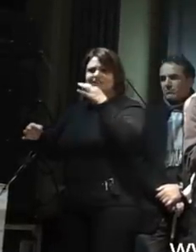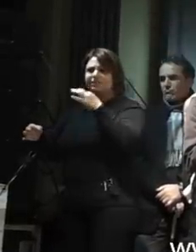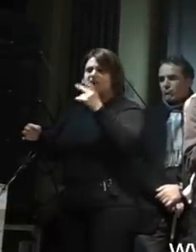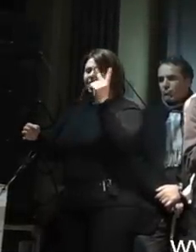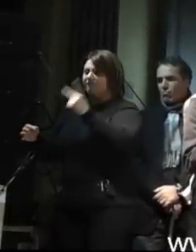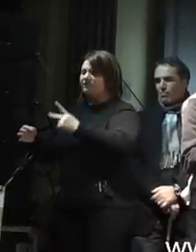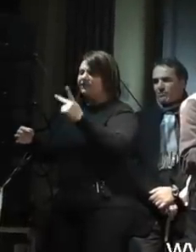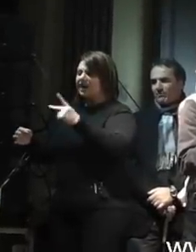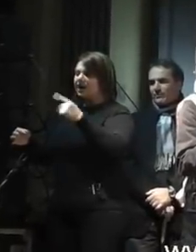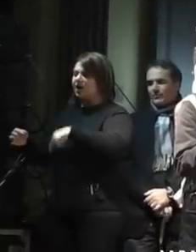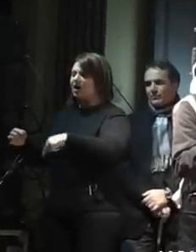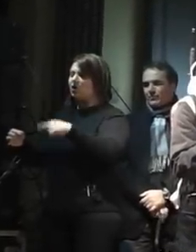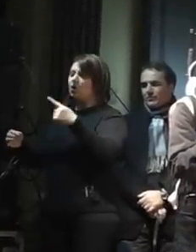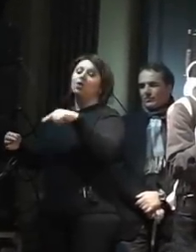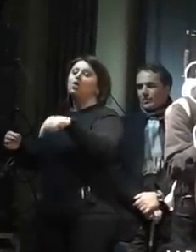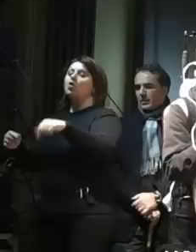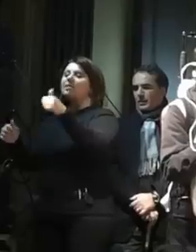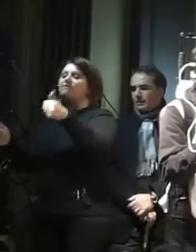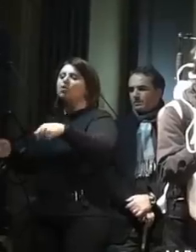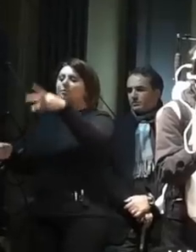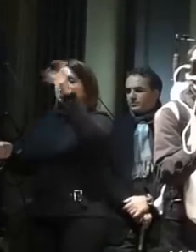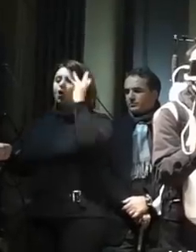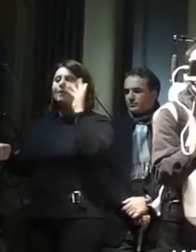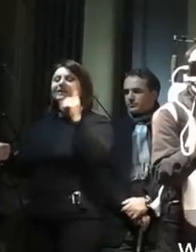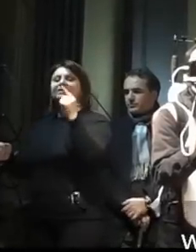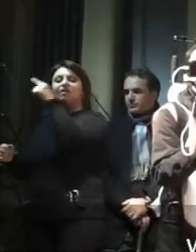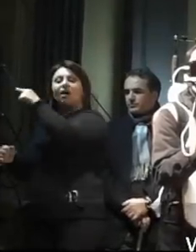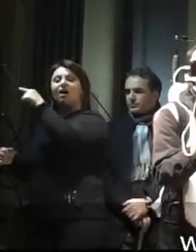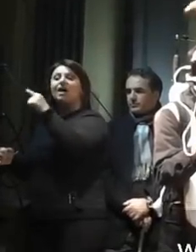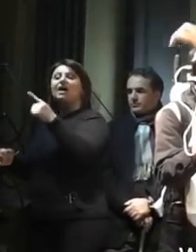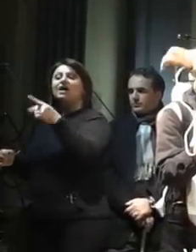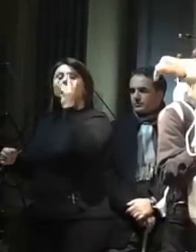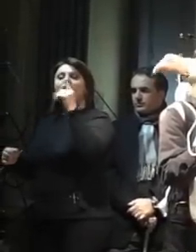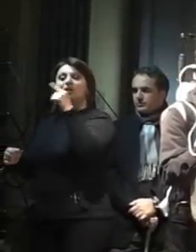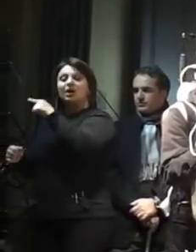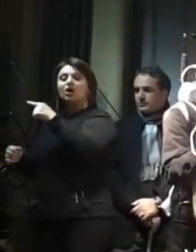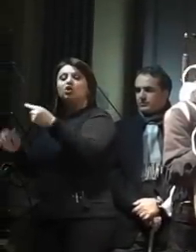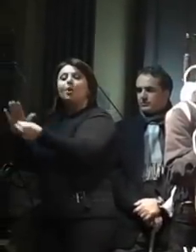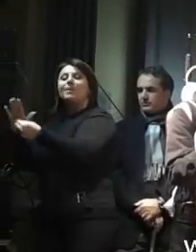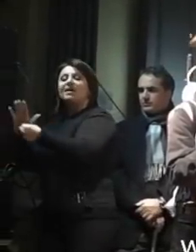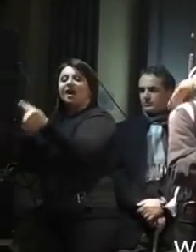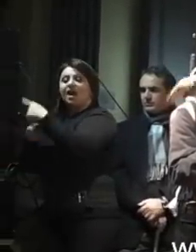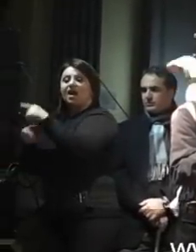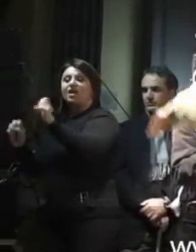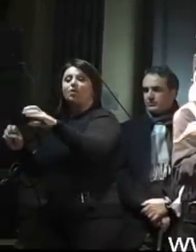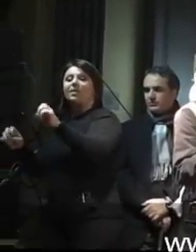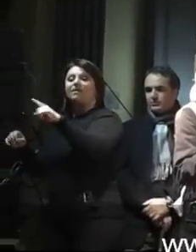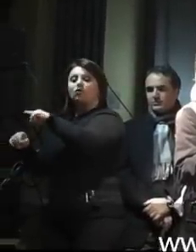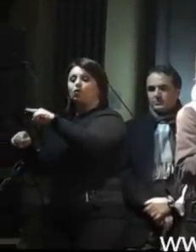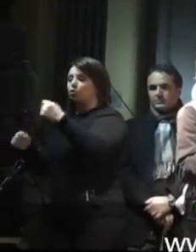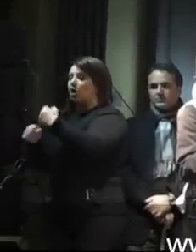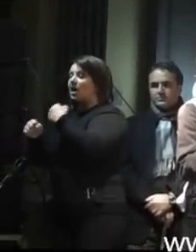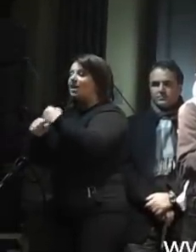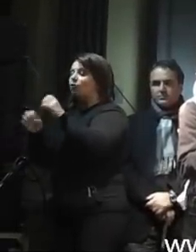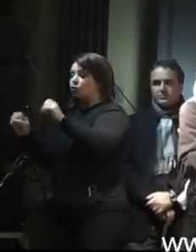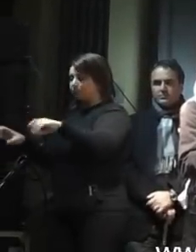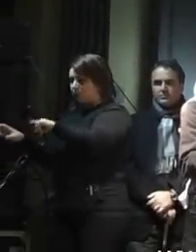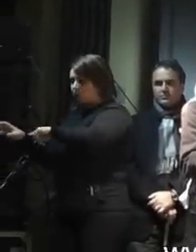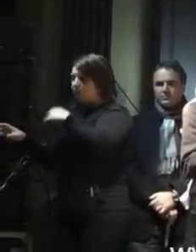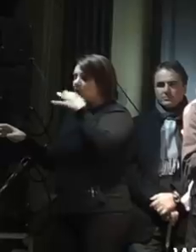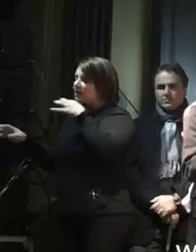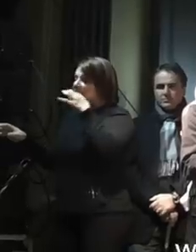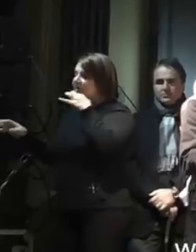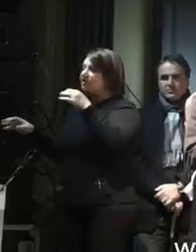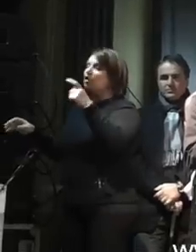rumeni. Poi vai in Romania e il lavoro sporco non lo fanno i rumeni, lo fanno gli ucraini. Poi vai in Ucraina, lo fanno i georgiani. Vai